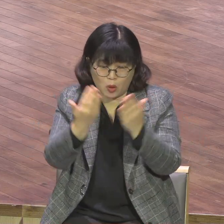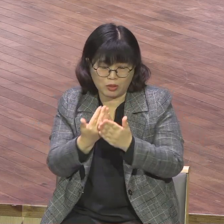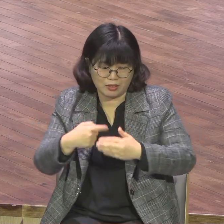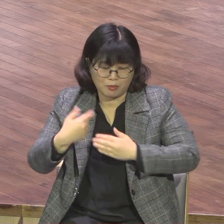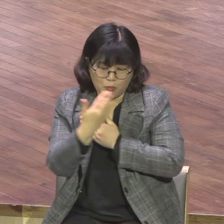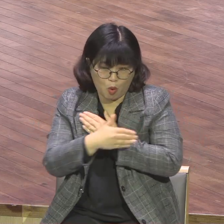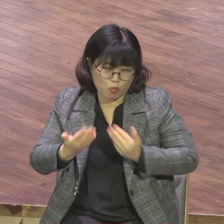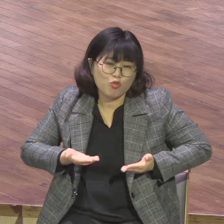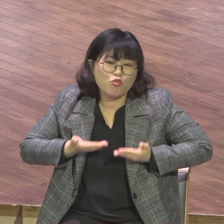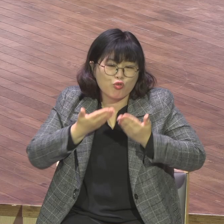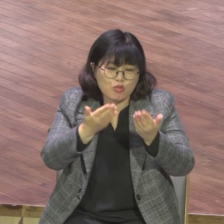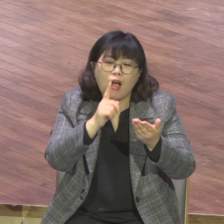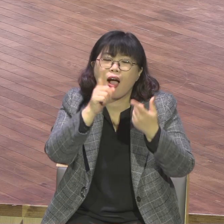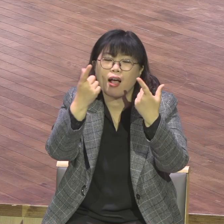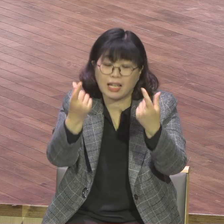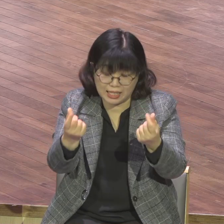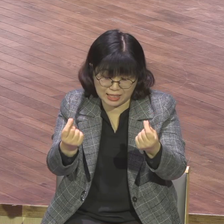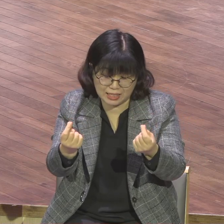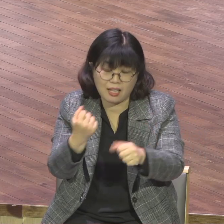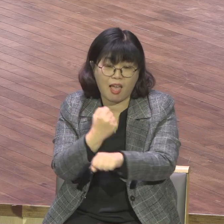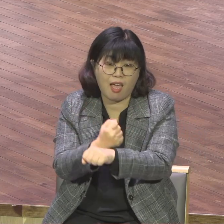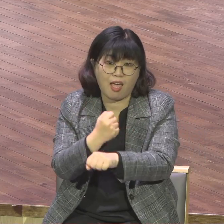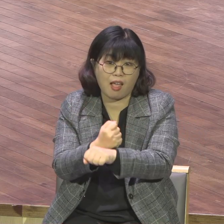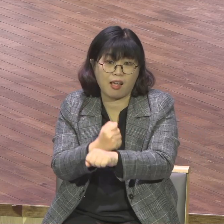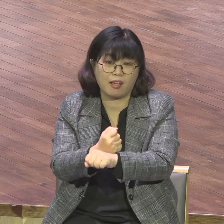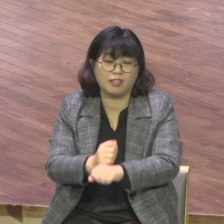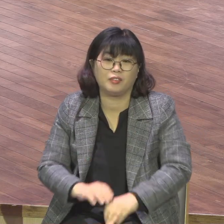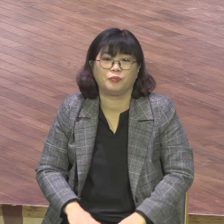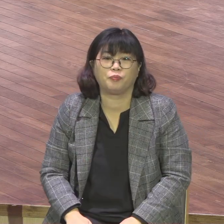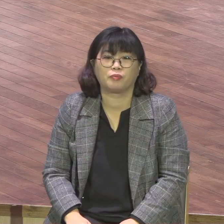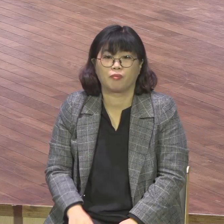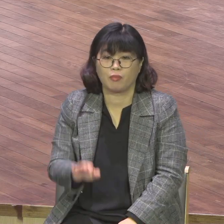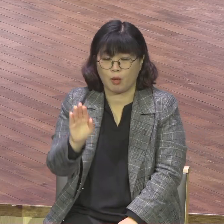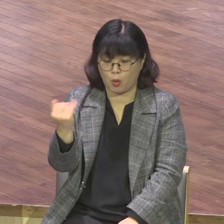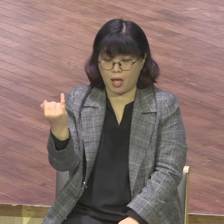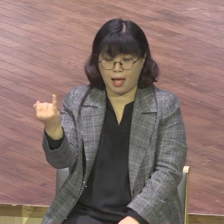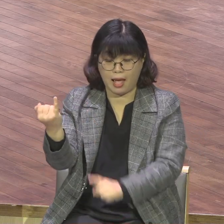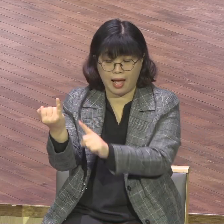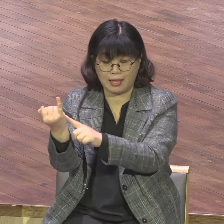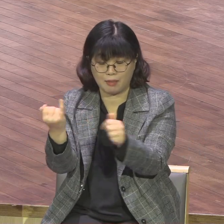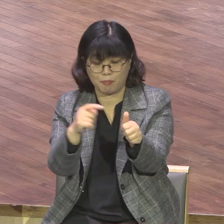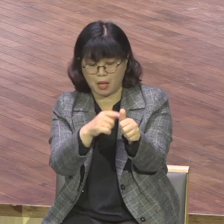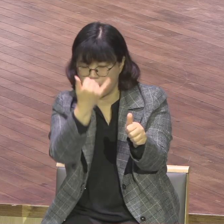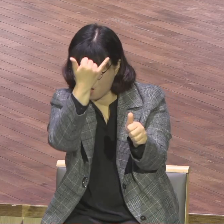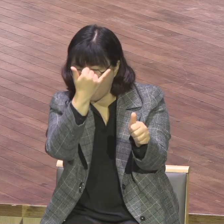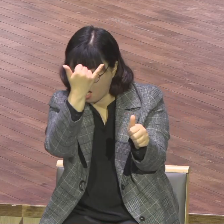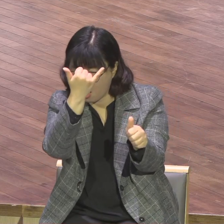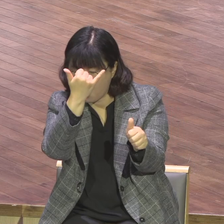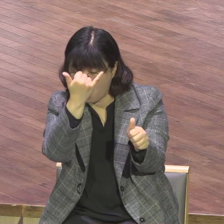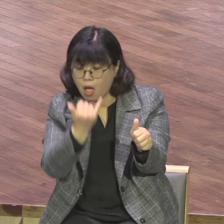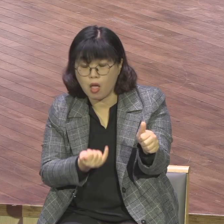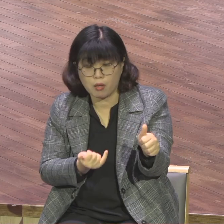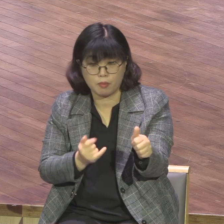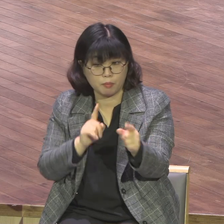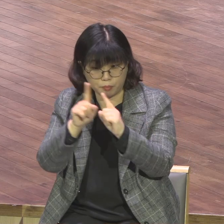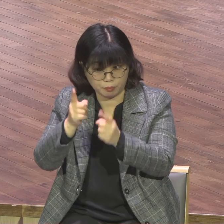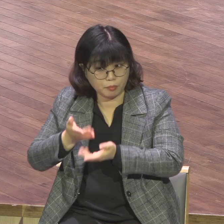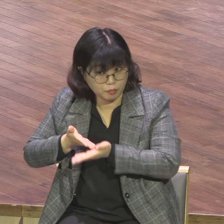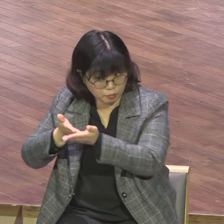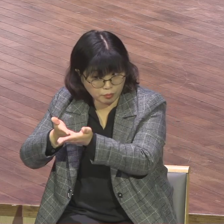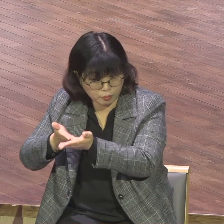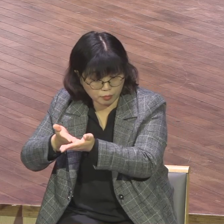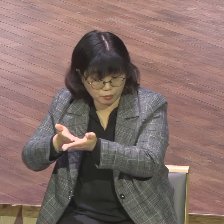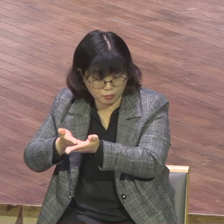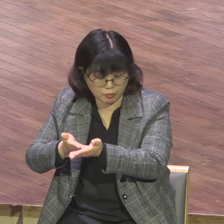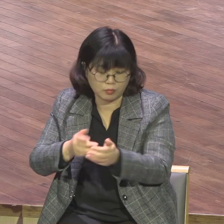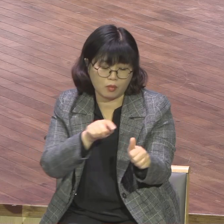바울은 아내의 복종을 강조하는 것만큼 남편에게도 아내에 대한 책임을 요구하고 있습니다. 그